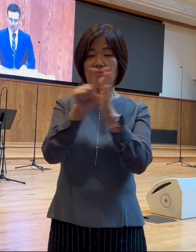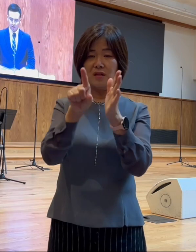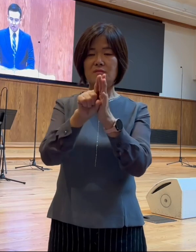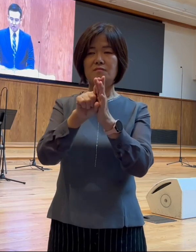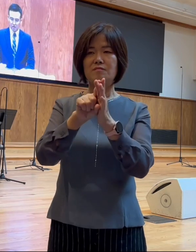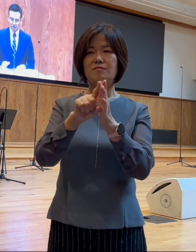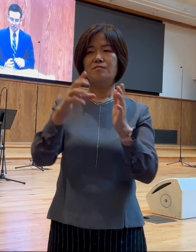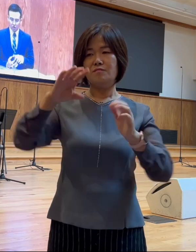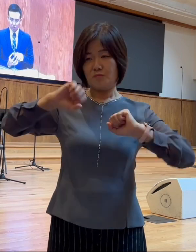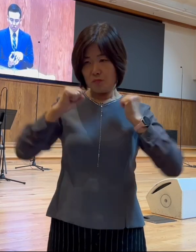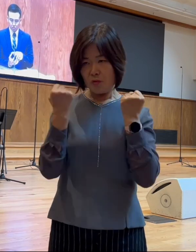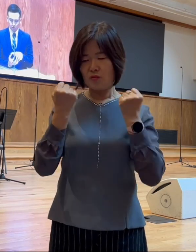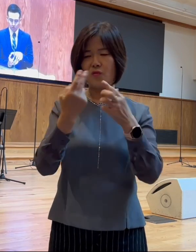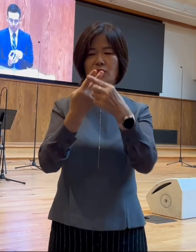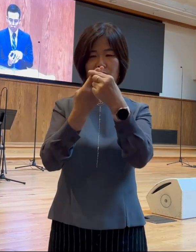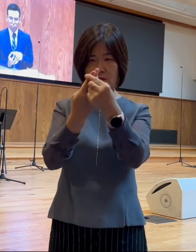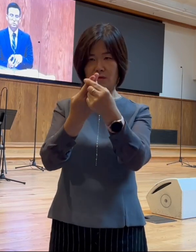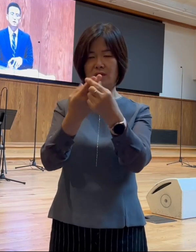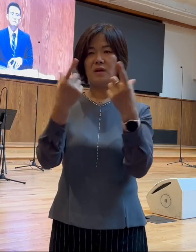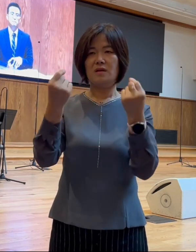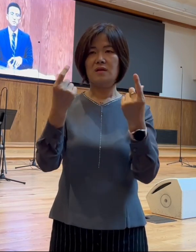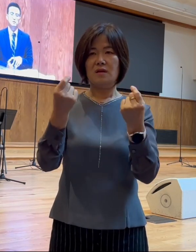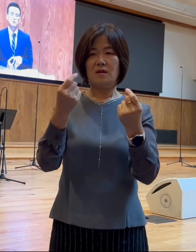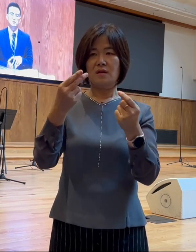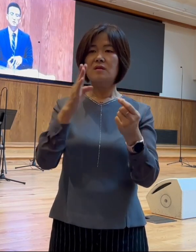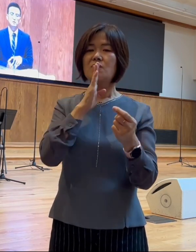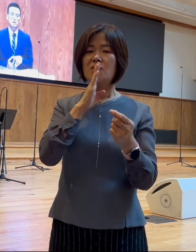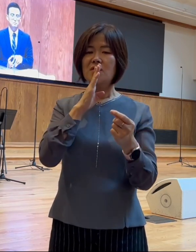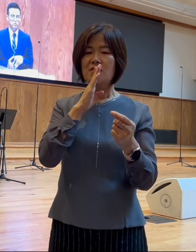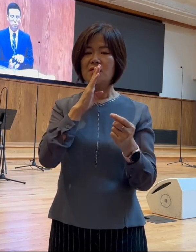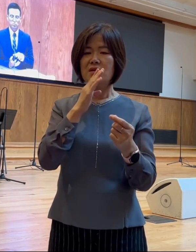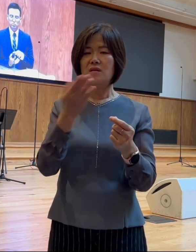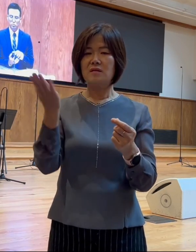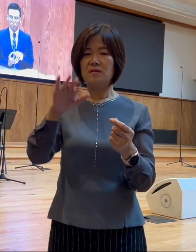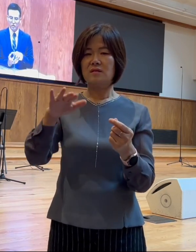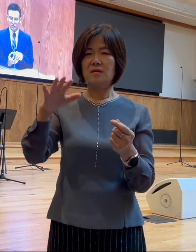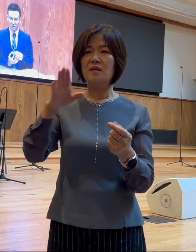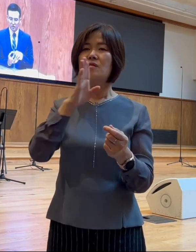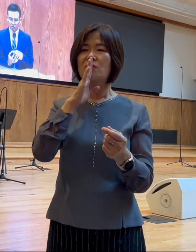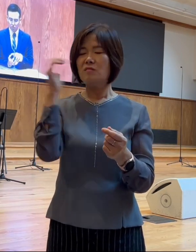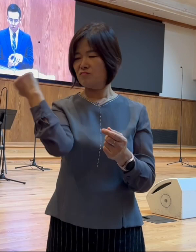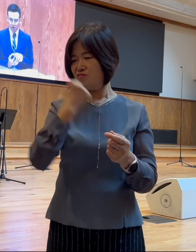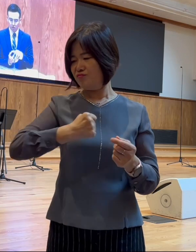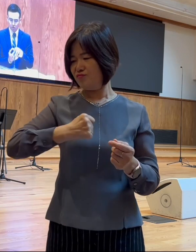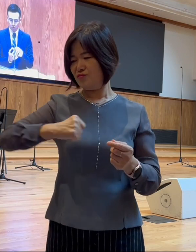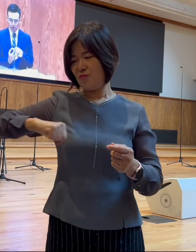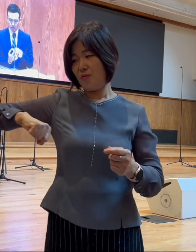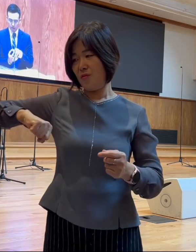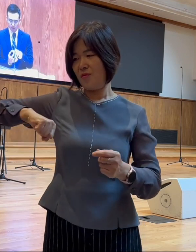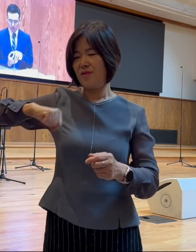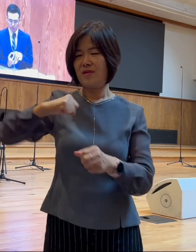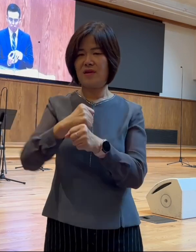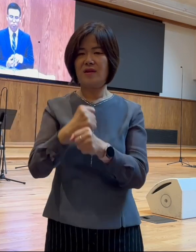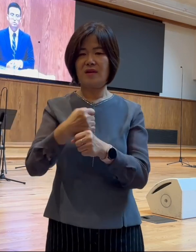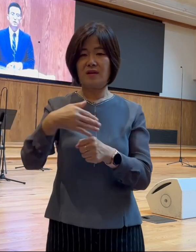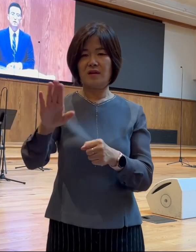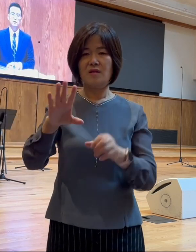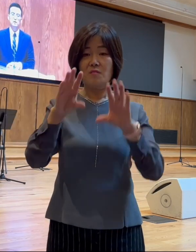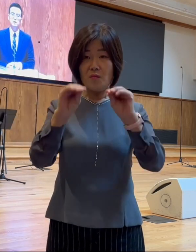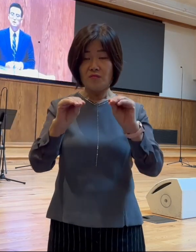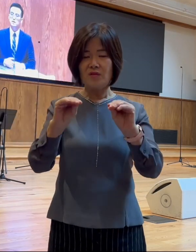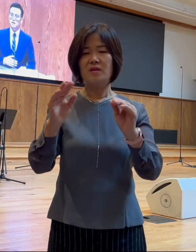내려가다가 어느 정도에서 멈춥니다. 한마디로 불순종하는 그 정도가 어느 정도까지 가다가